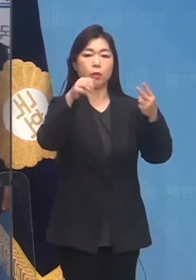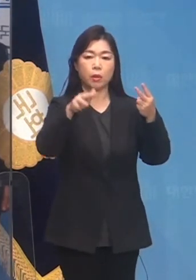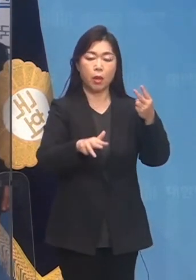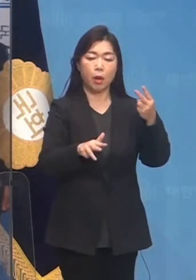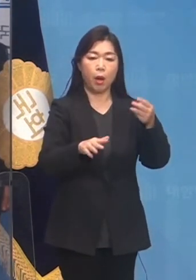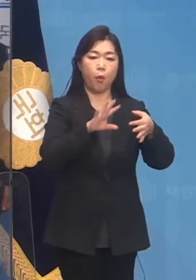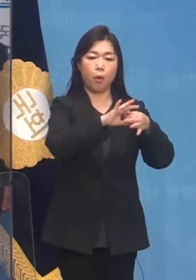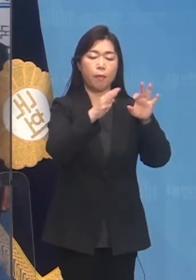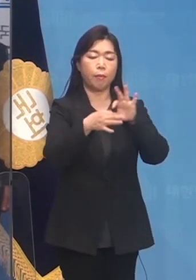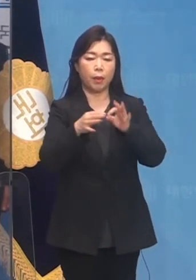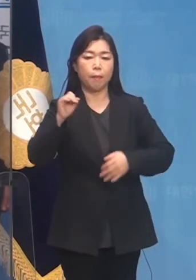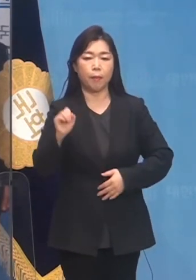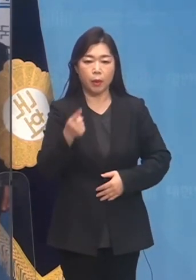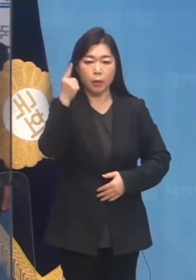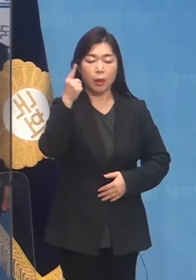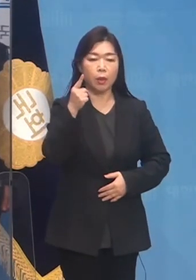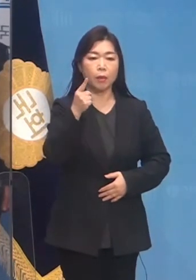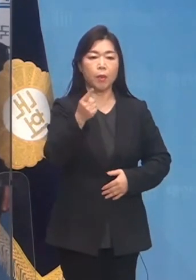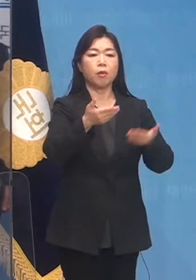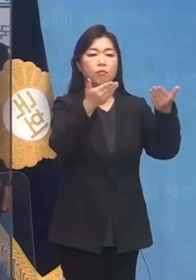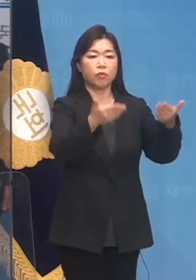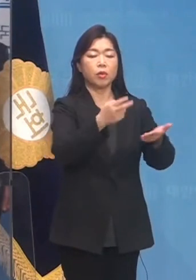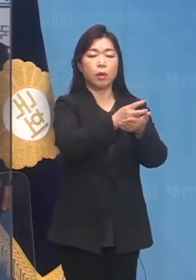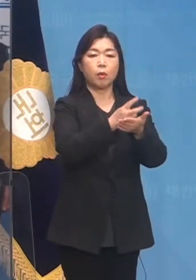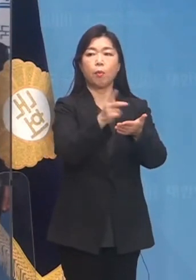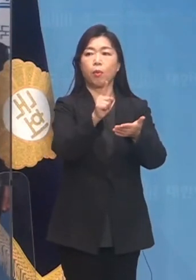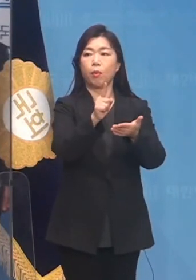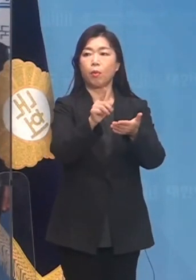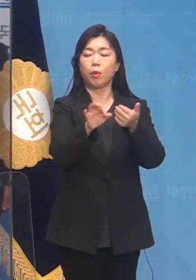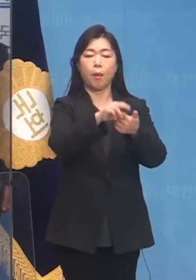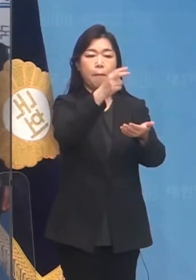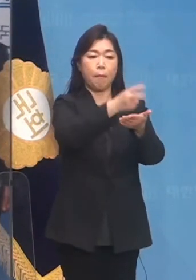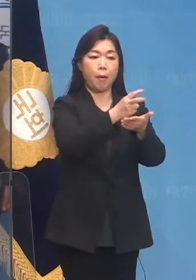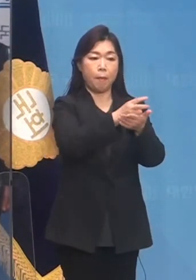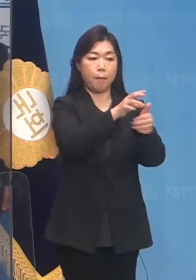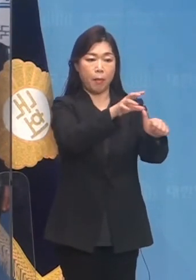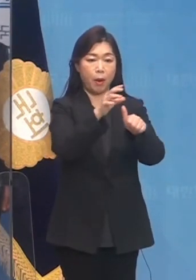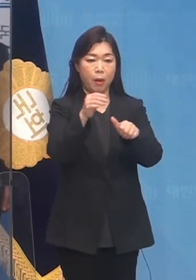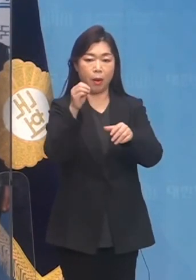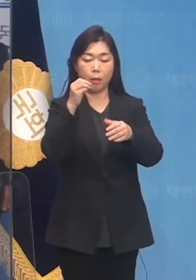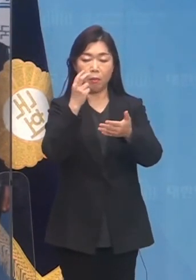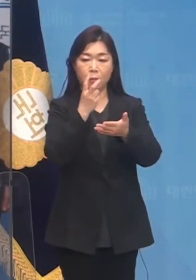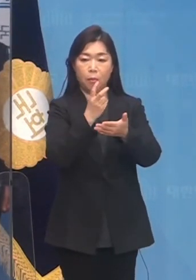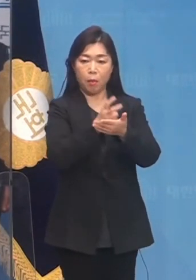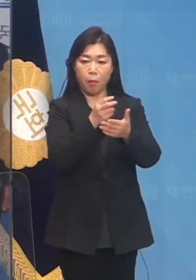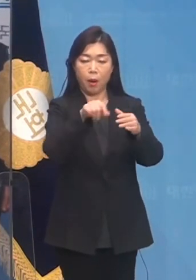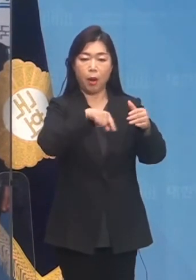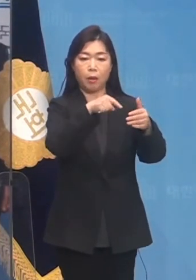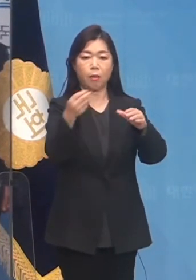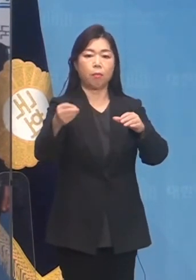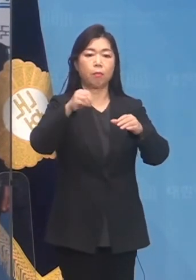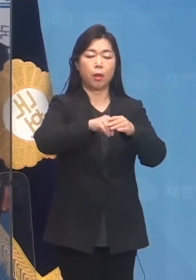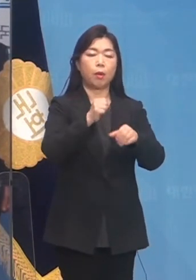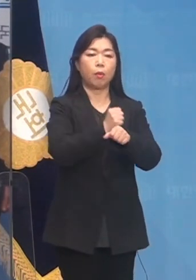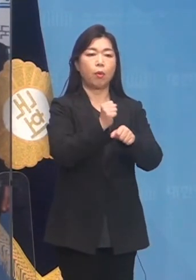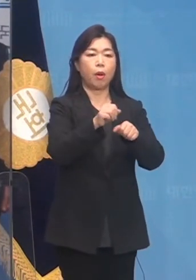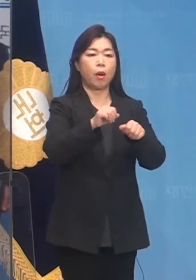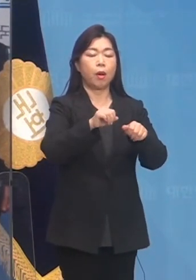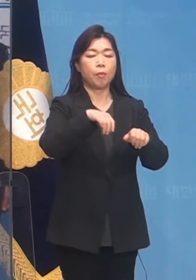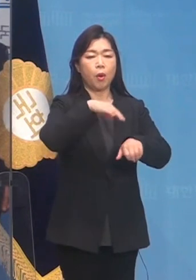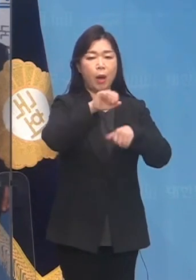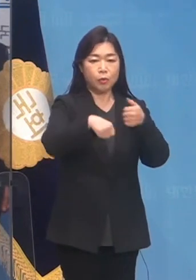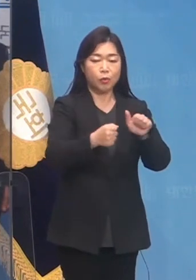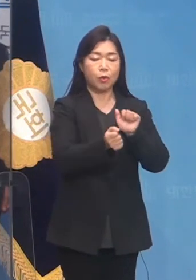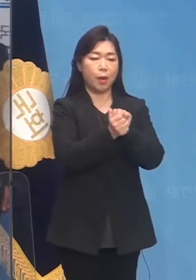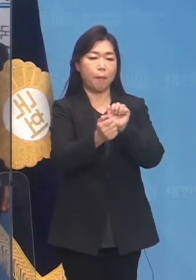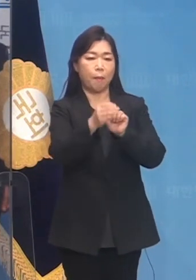올림픽을 빌미를 삼아 휴기제를 실시했습니다. 이거를 법을 제도권안에 끌어들이기 위해서 가출전염병 예방법 3조